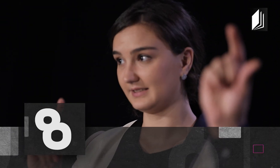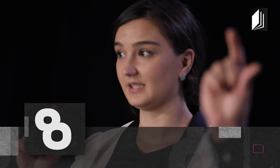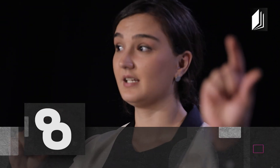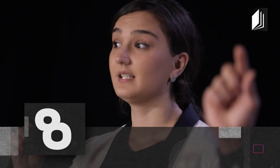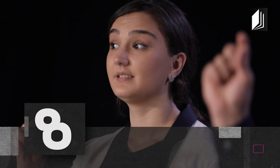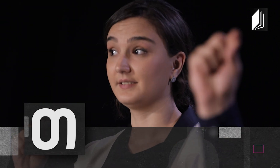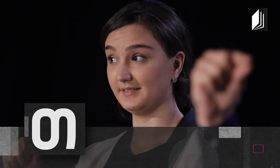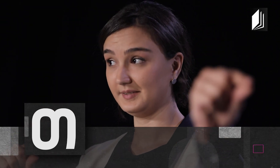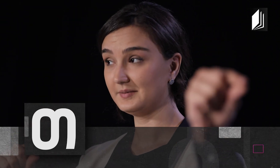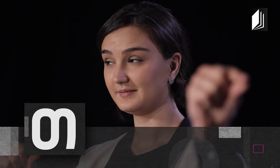T